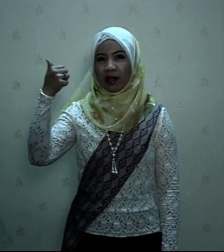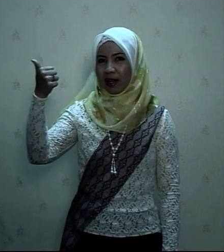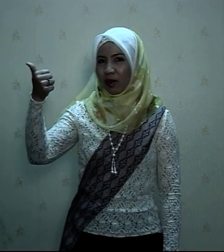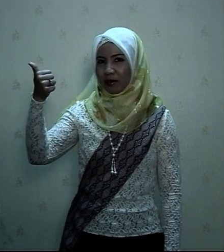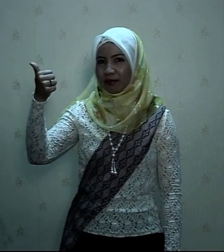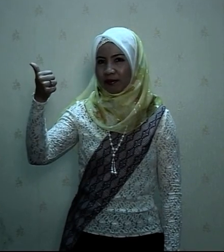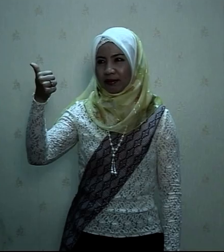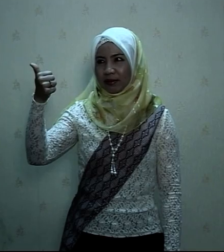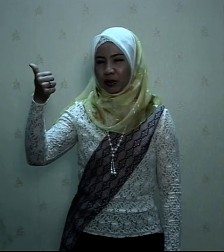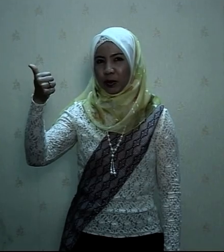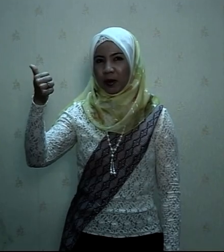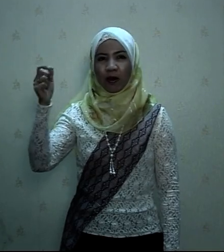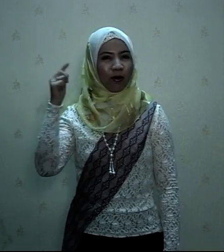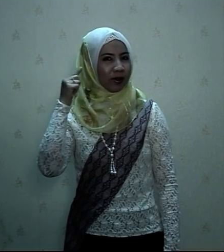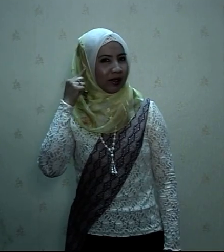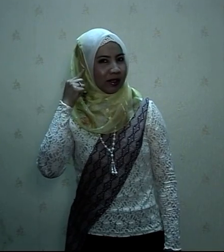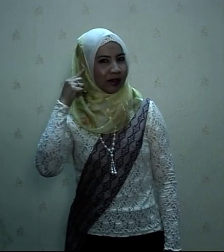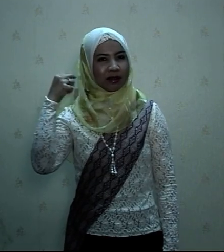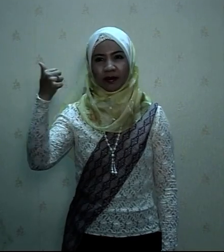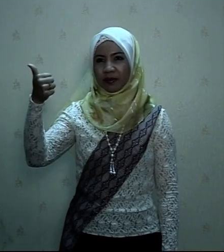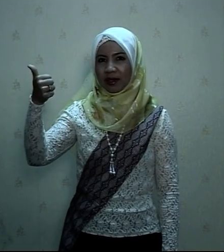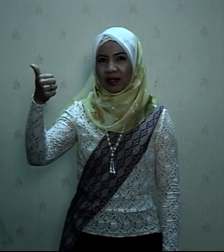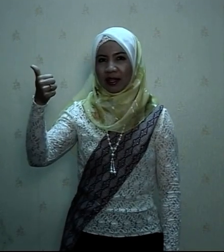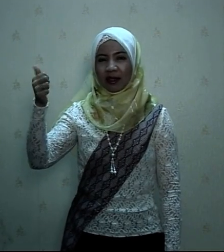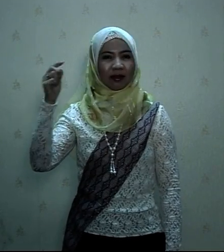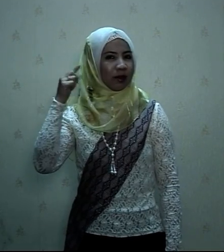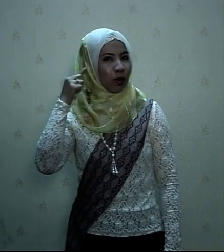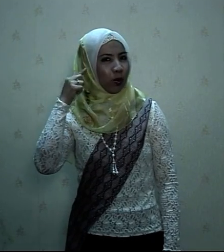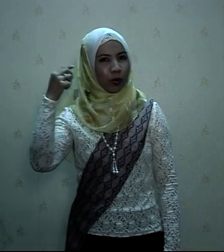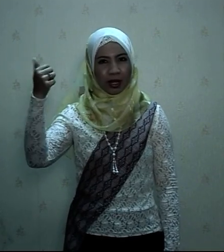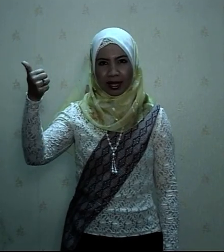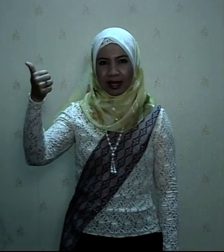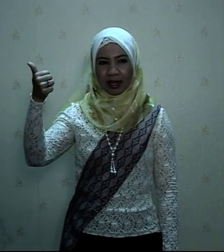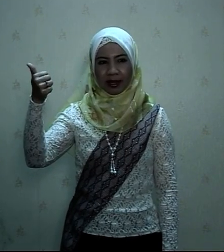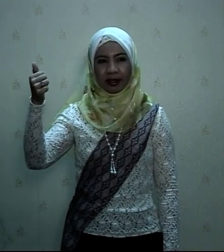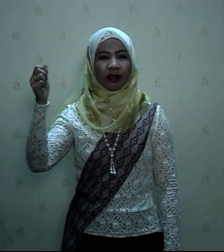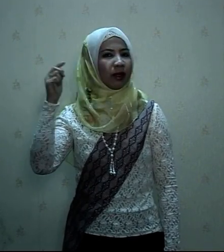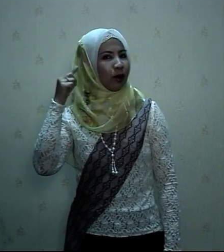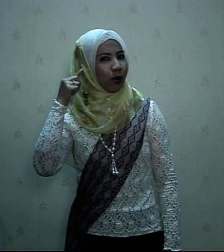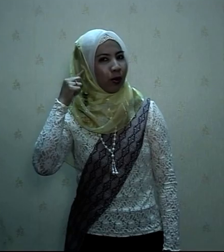แล้วก็ชูนิ้วโป้งหูดีหู